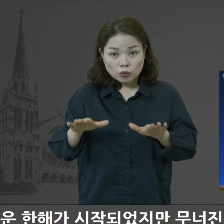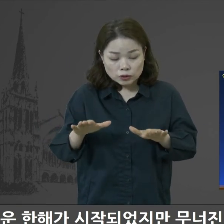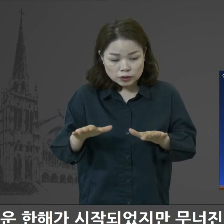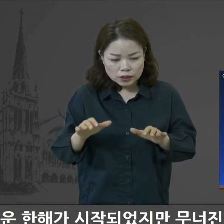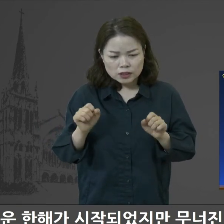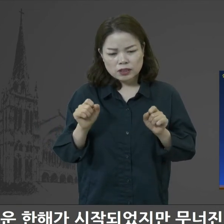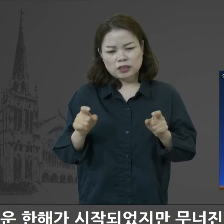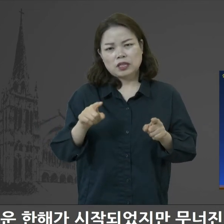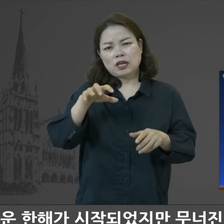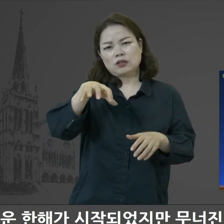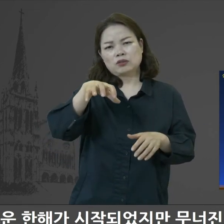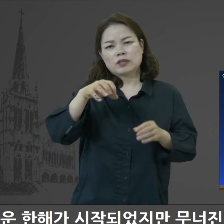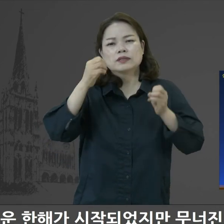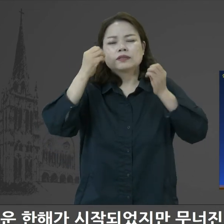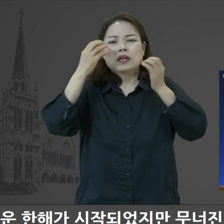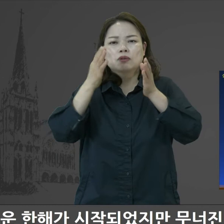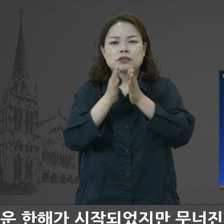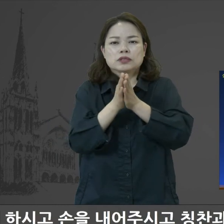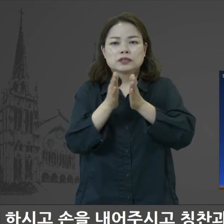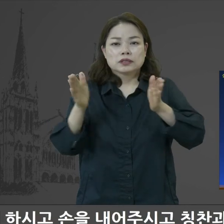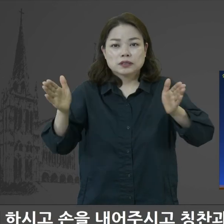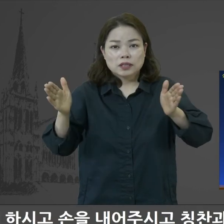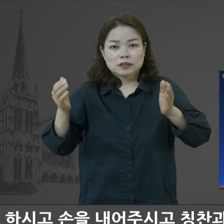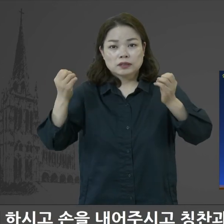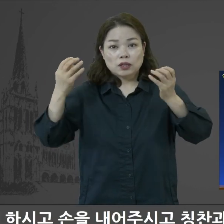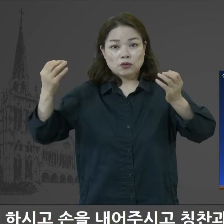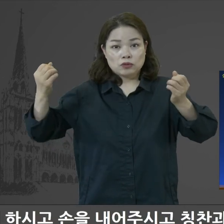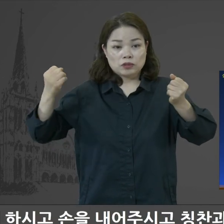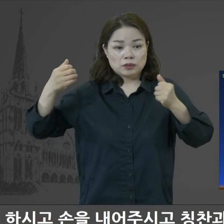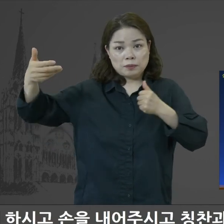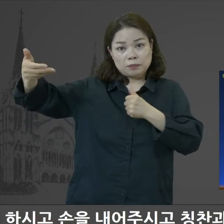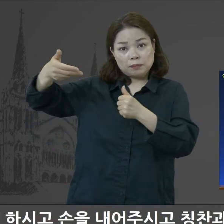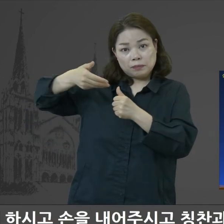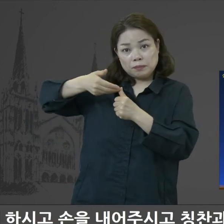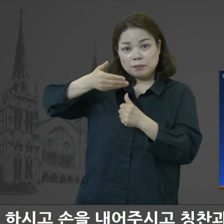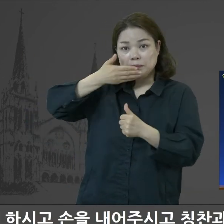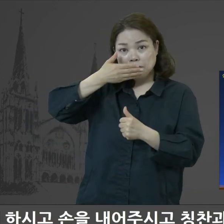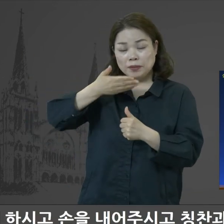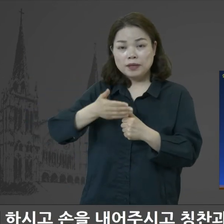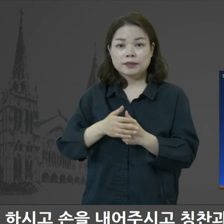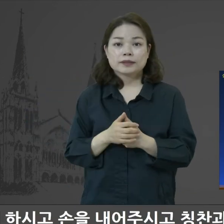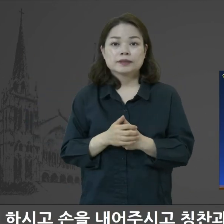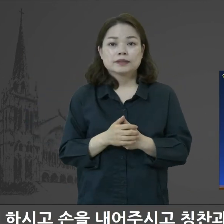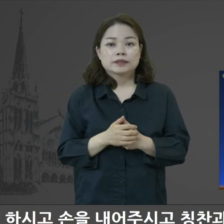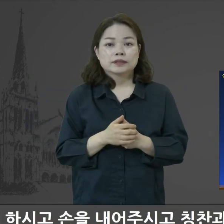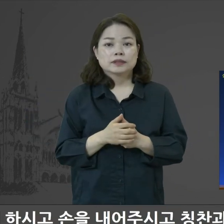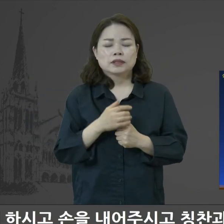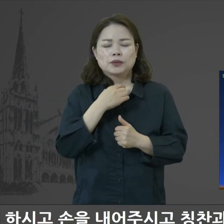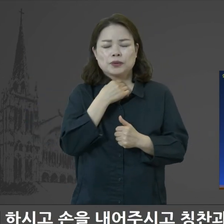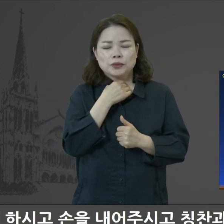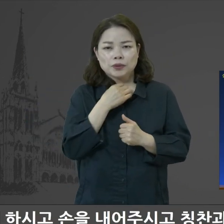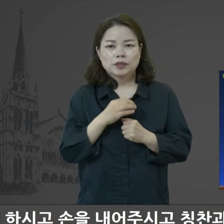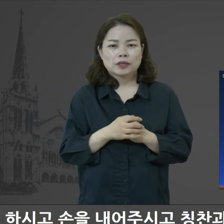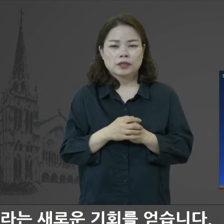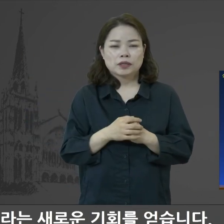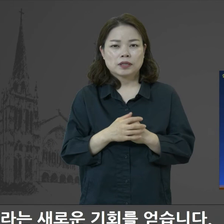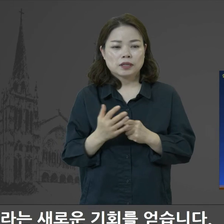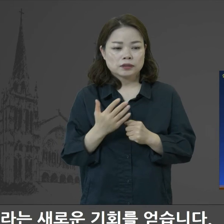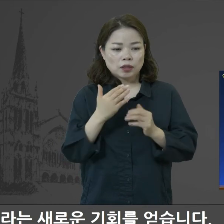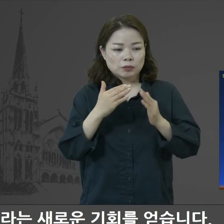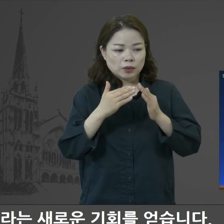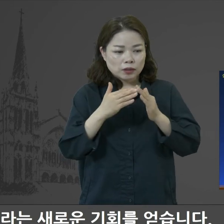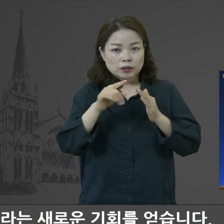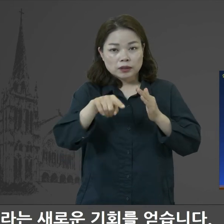기회 속에서 새롭게 시작할 수 있는 힘을 공급받게 되는 것입니다. 바라기는 성벽